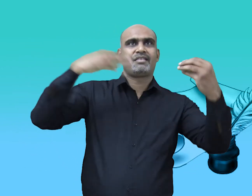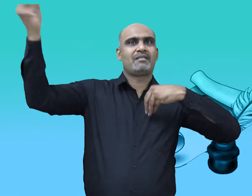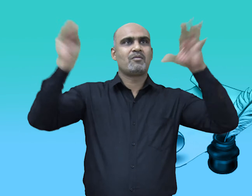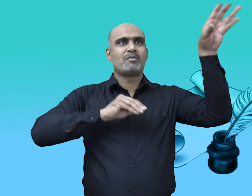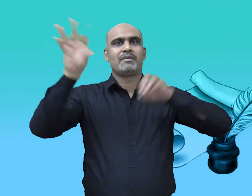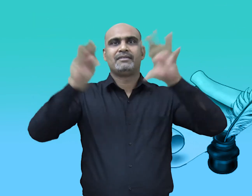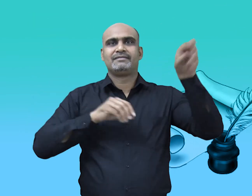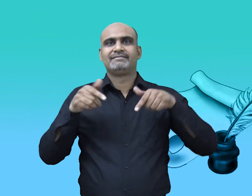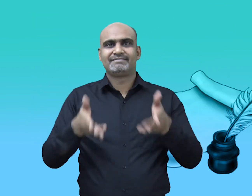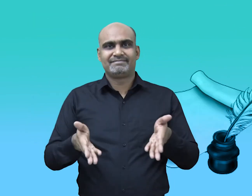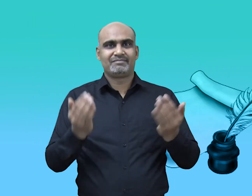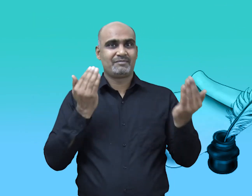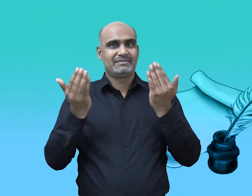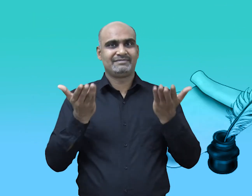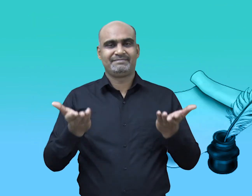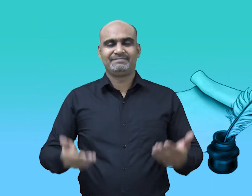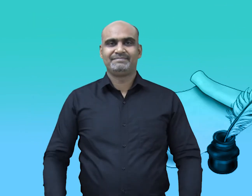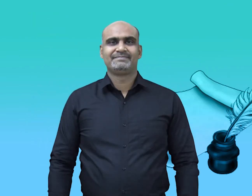बहुत गहरी है। यह बात कवि हमें बताना चाहते हैं।